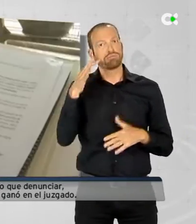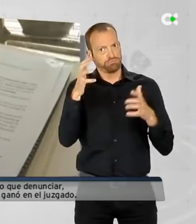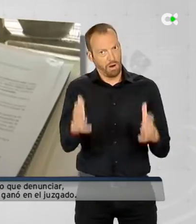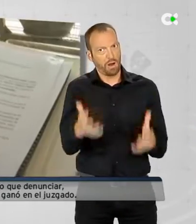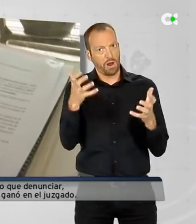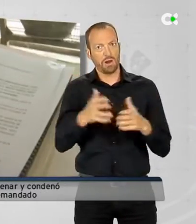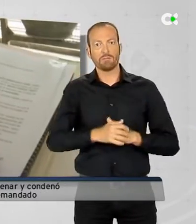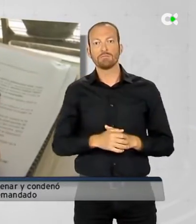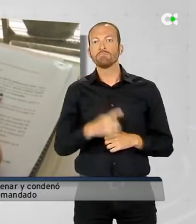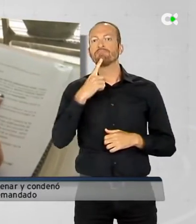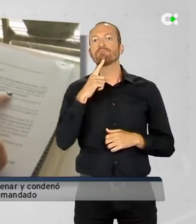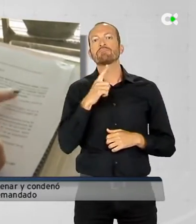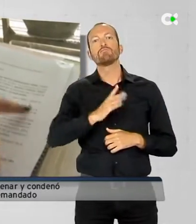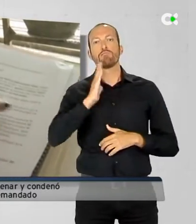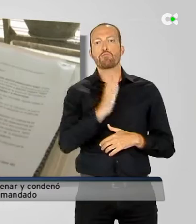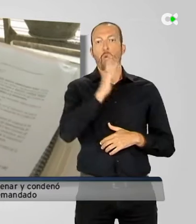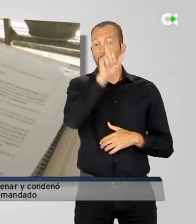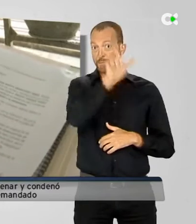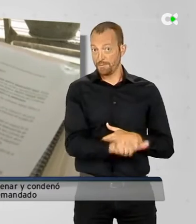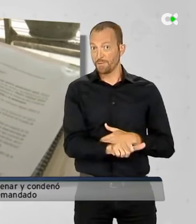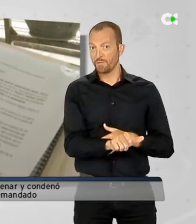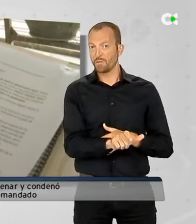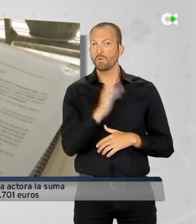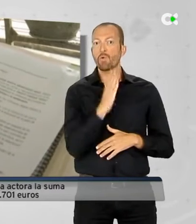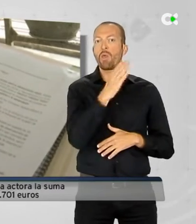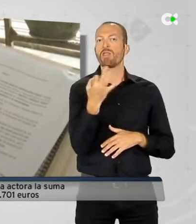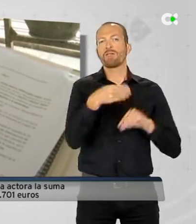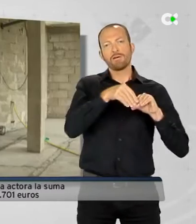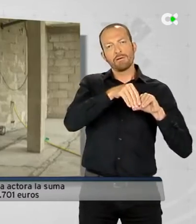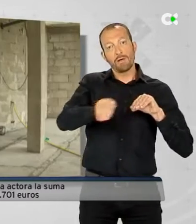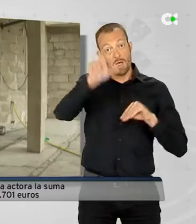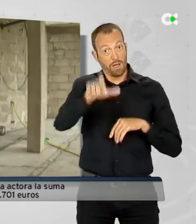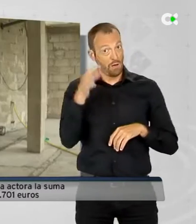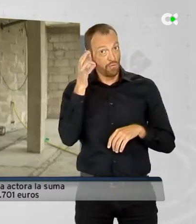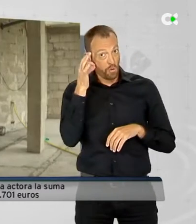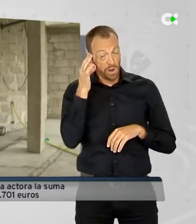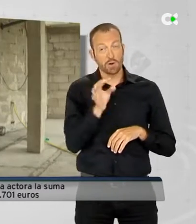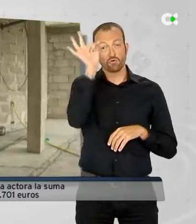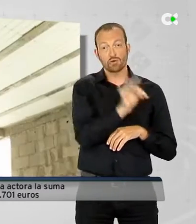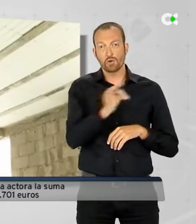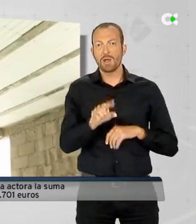juzgado. Debo condenar y condeno al demandado a abonar a la actora a la suma de